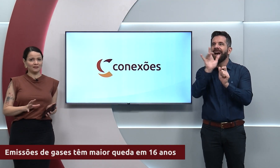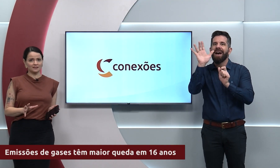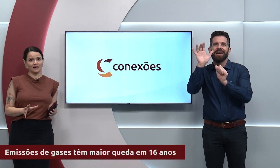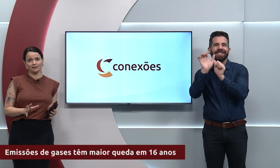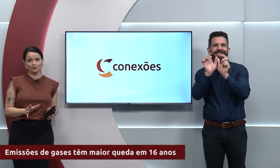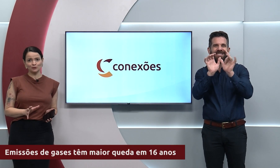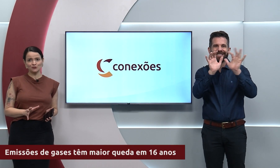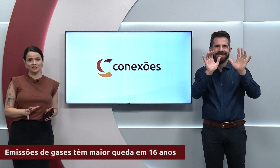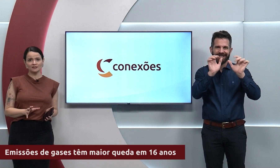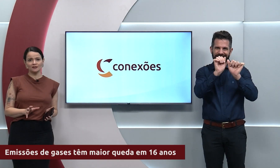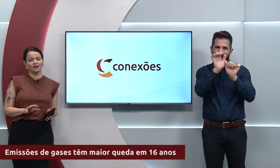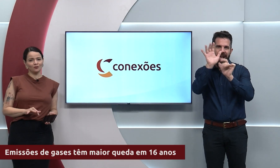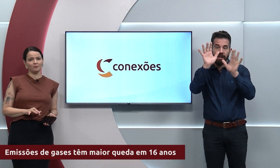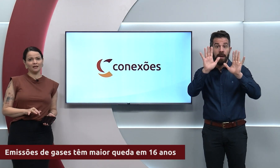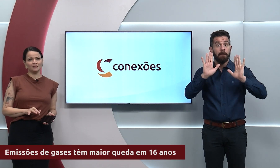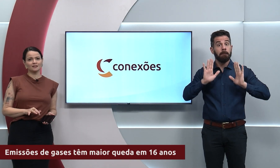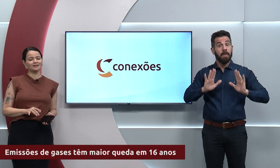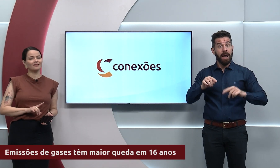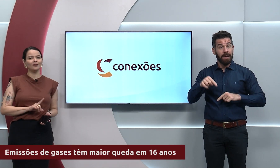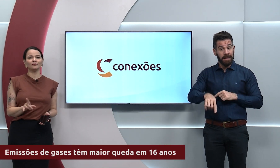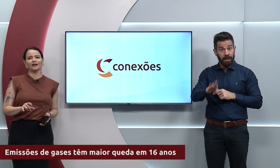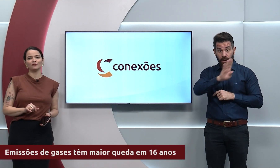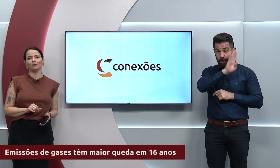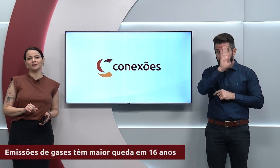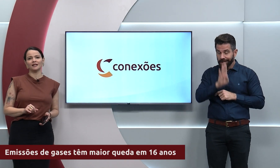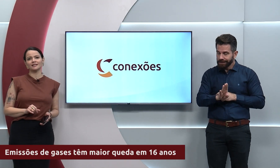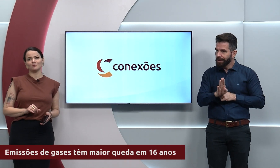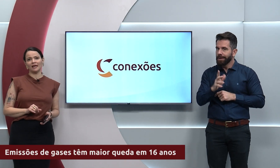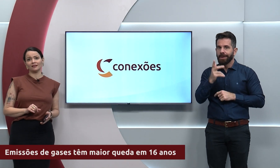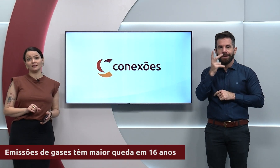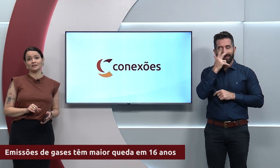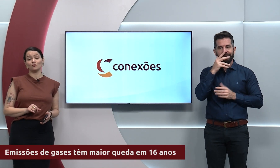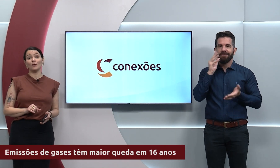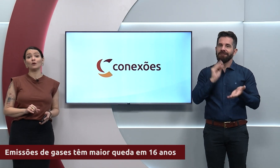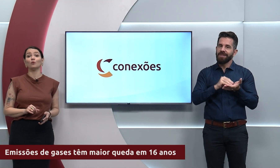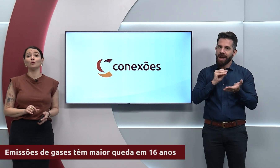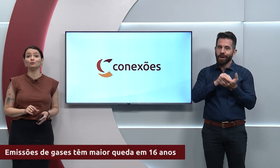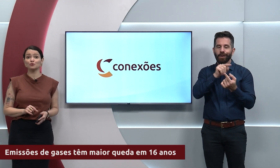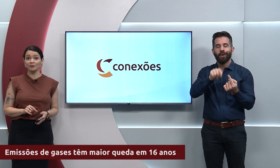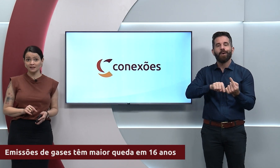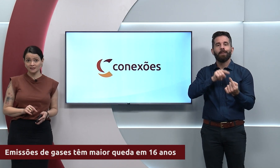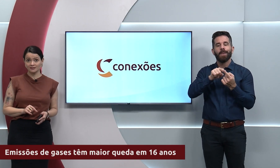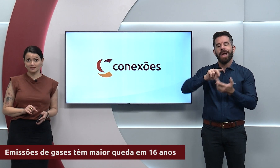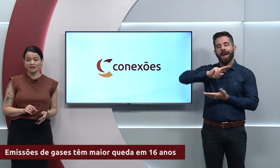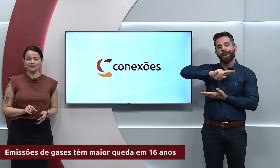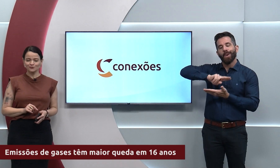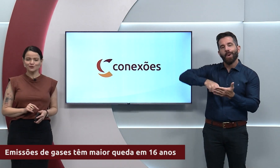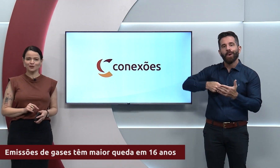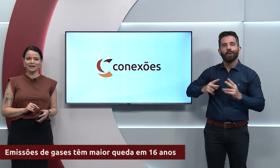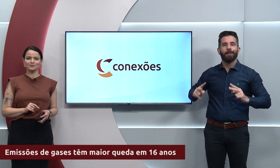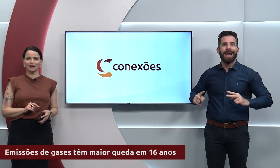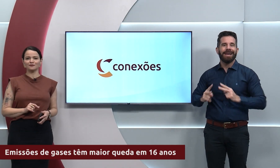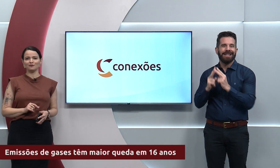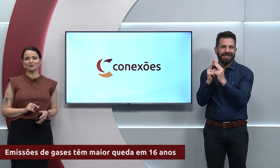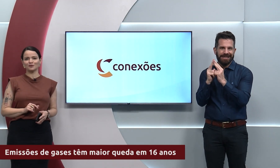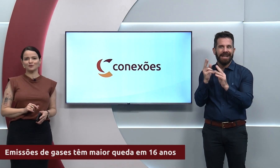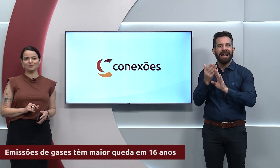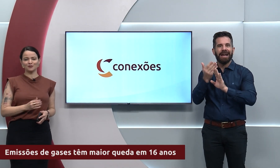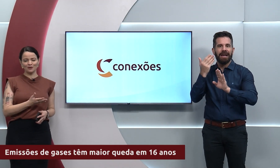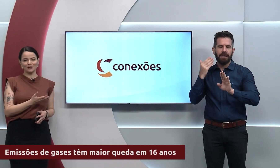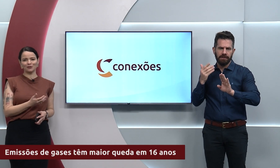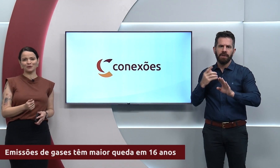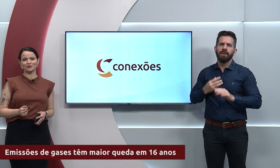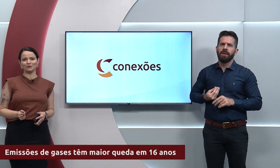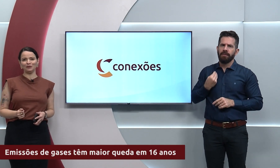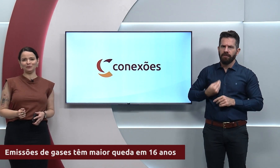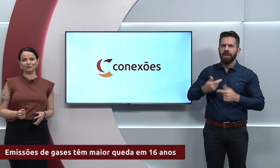Bom, apesar da boa notícia, o país não deve cumprir as metas do Acordo de Paris. E a gente traz mais informações sobre